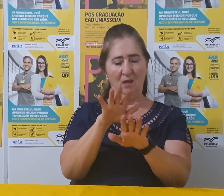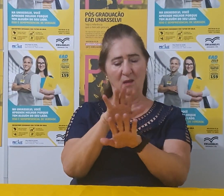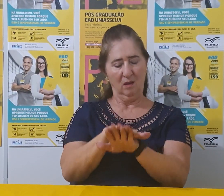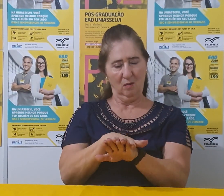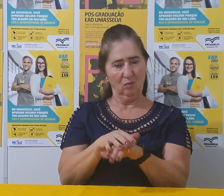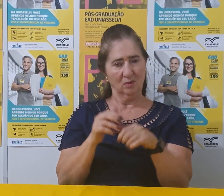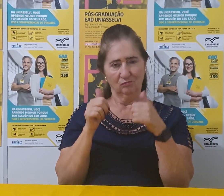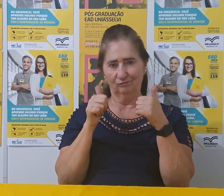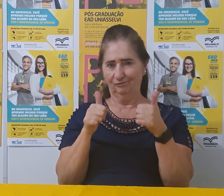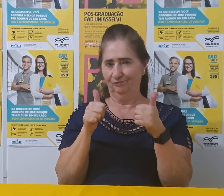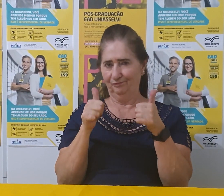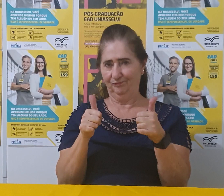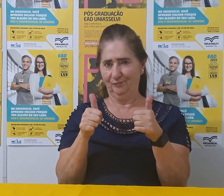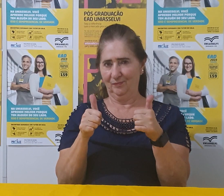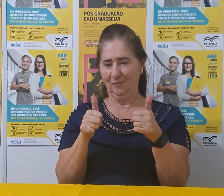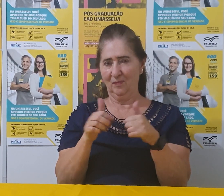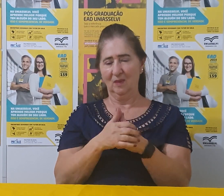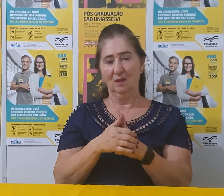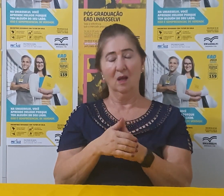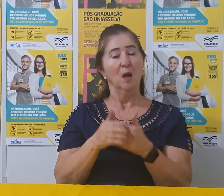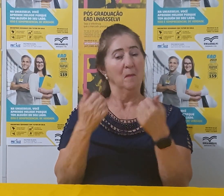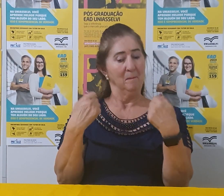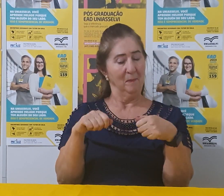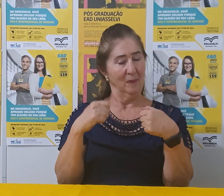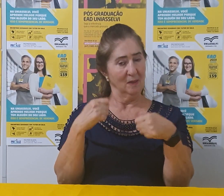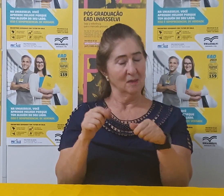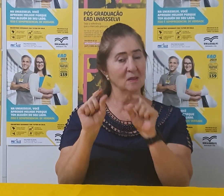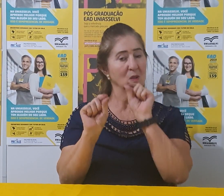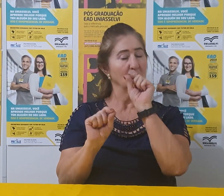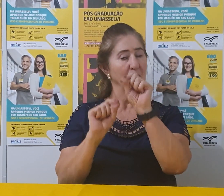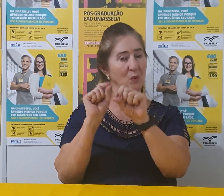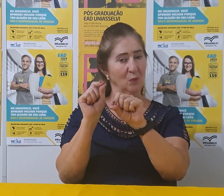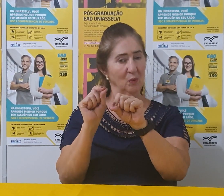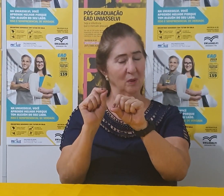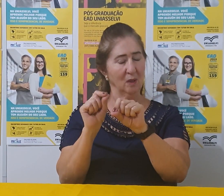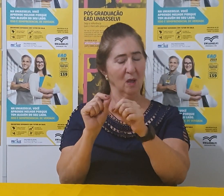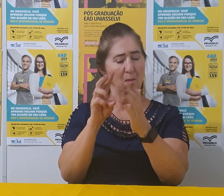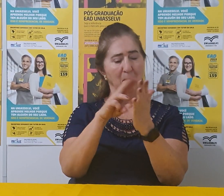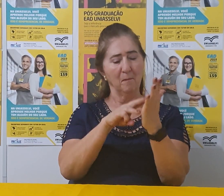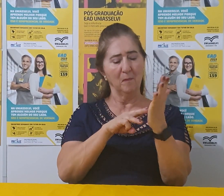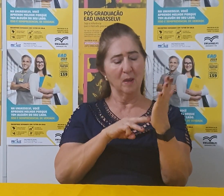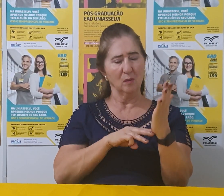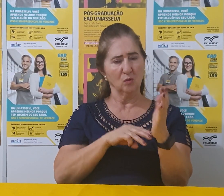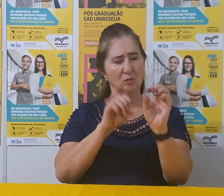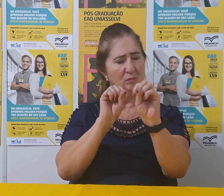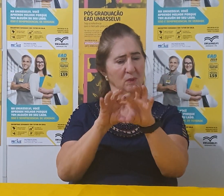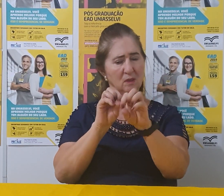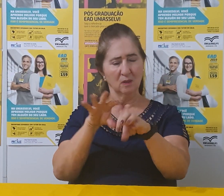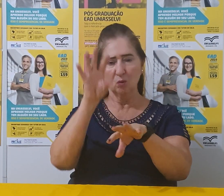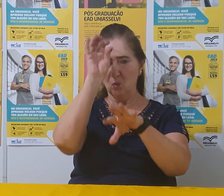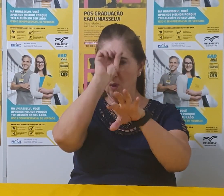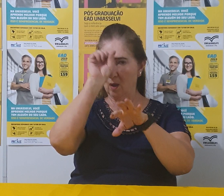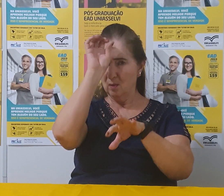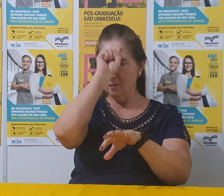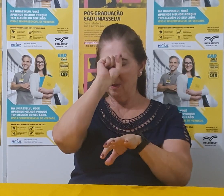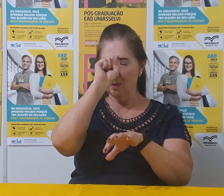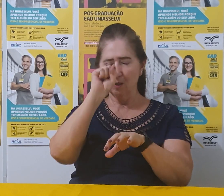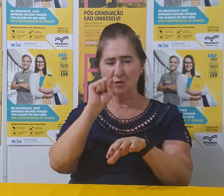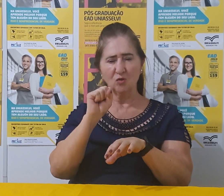efetiva. É preciso utilizar metodologias de ensino-aprendizagem que fomentem a